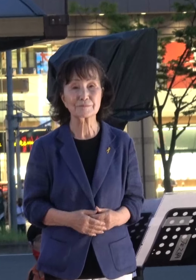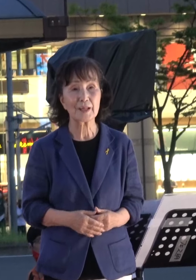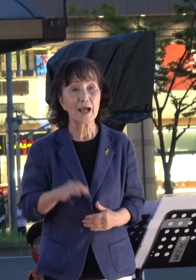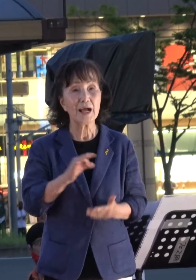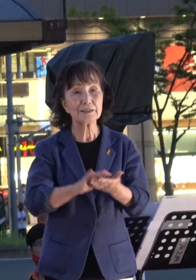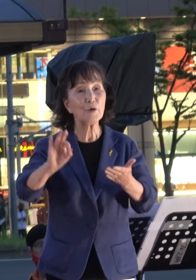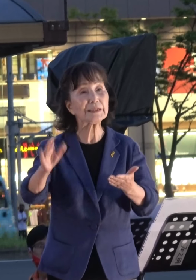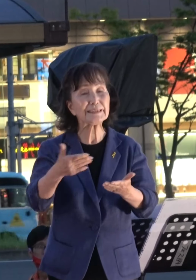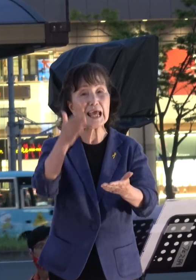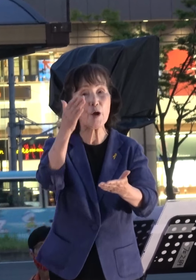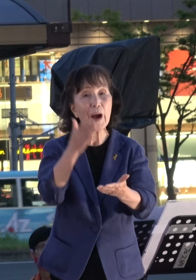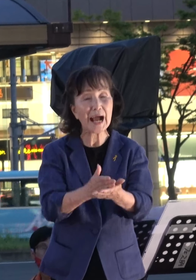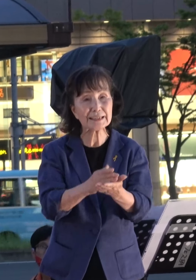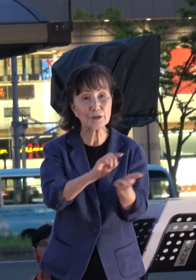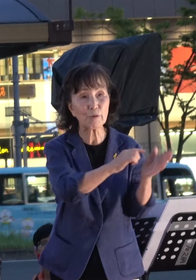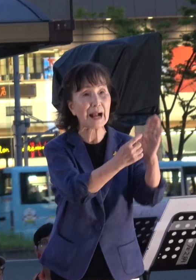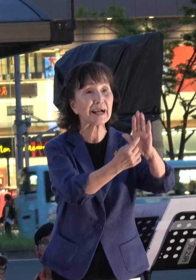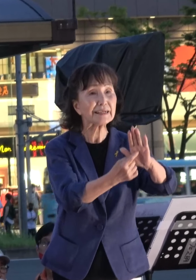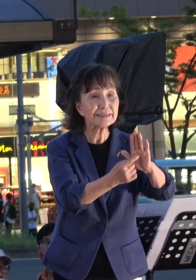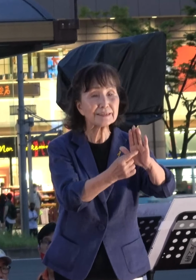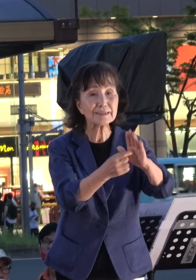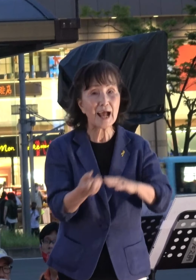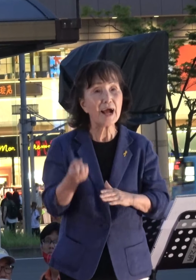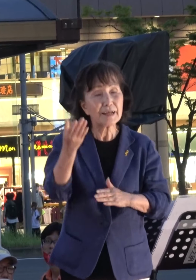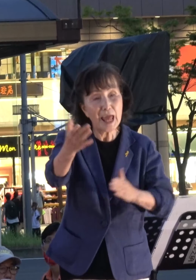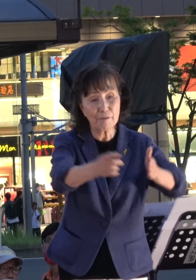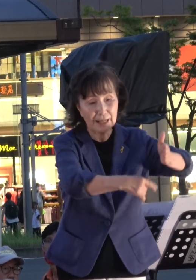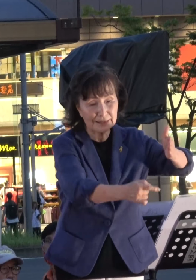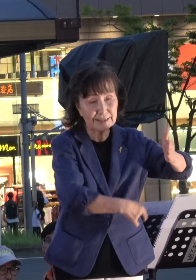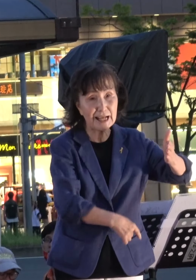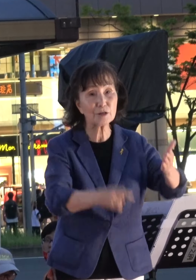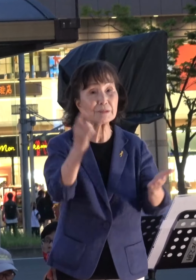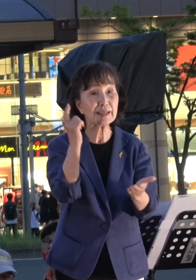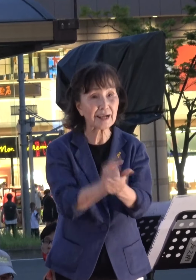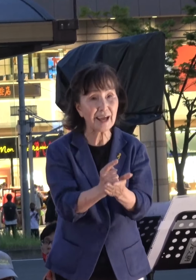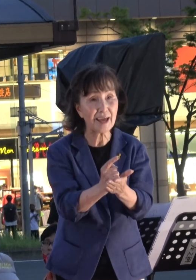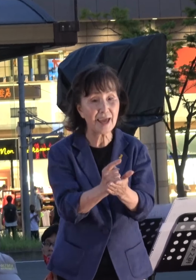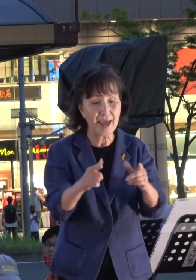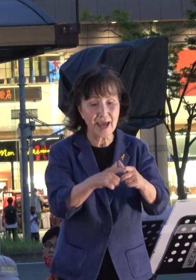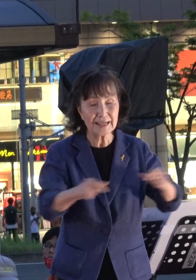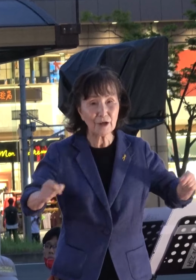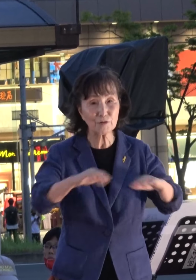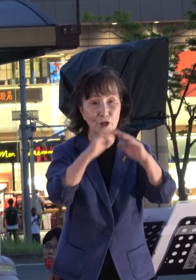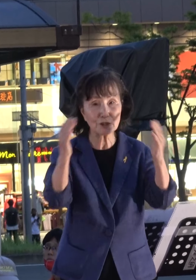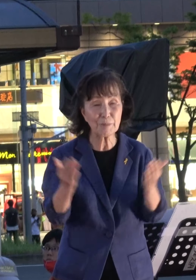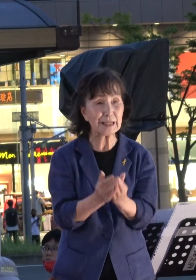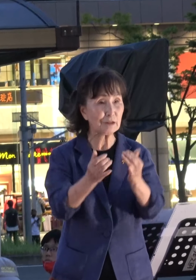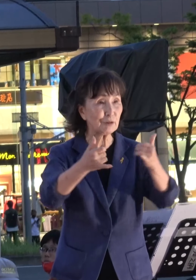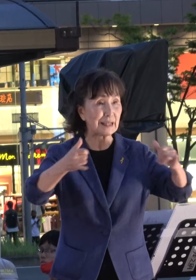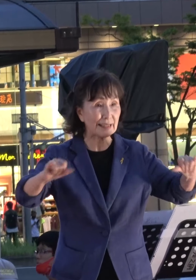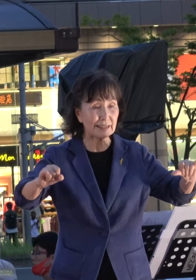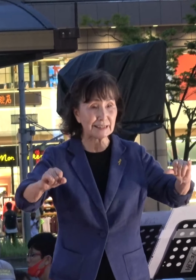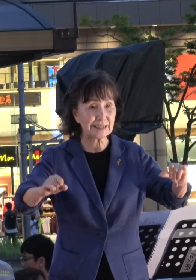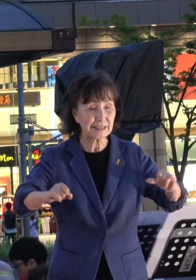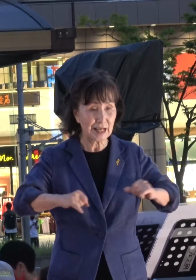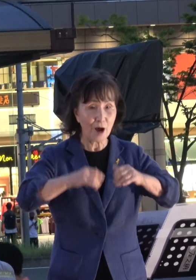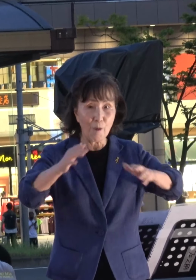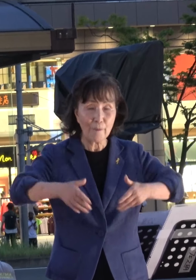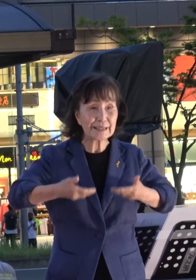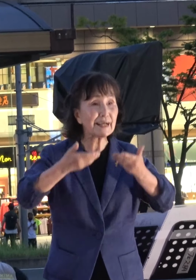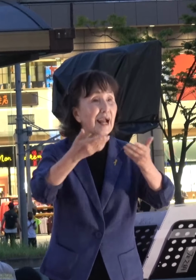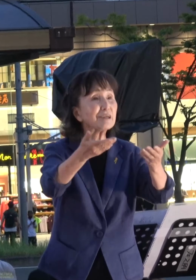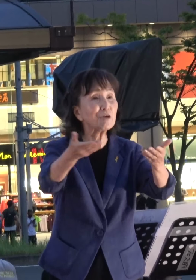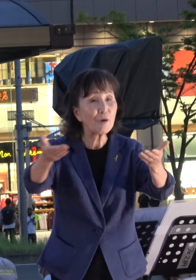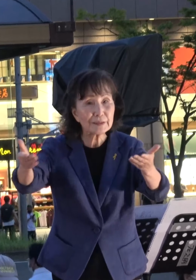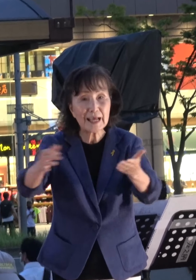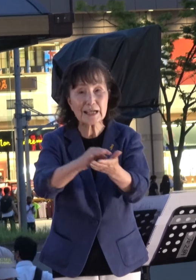消費税廃止を掲げているのは令和新選組だけ。日本の全ての人たちに恩恵がいくように